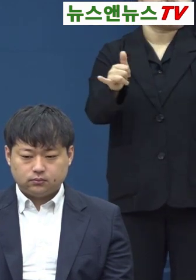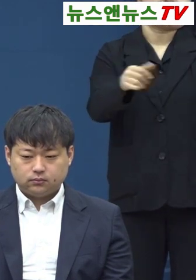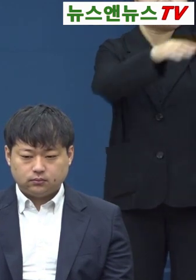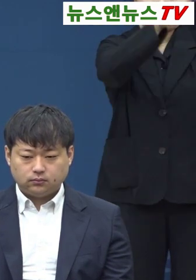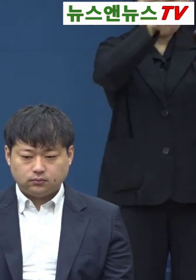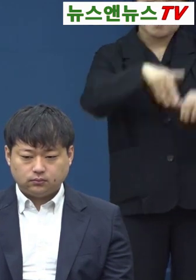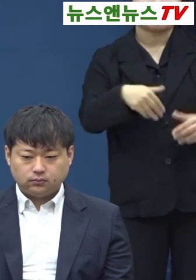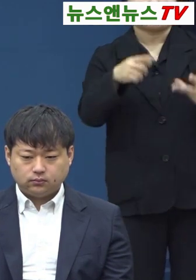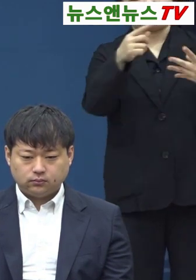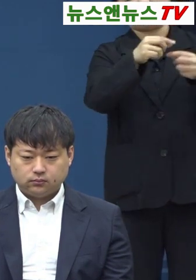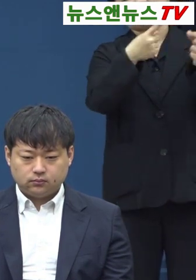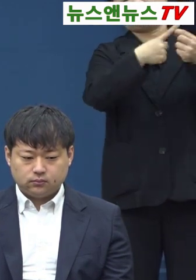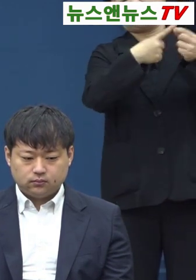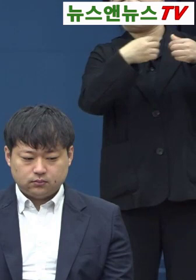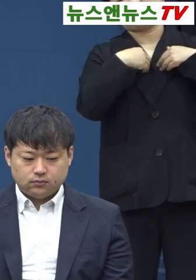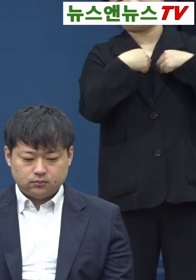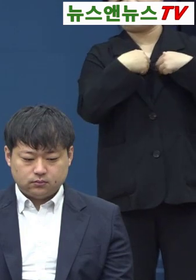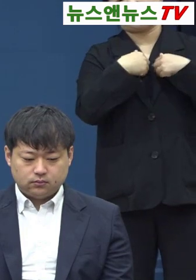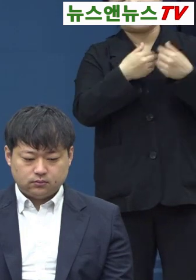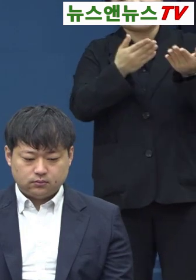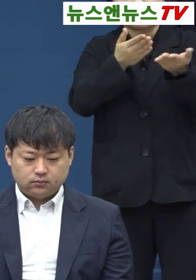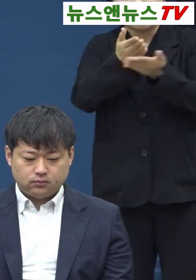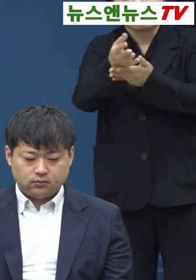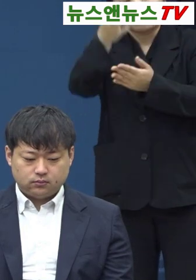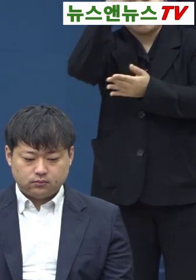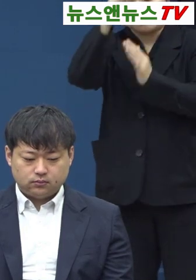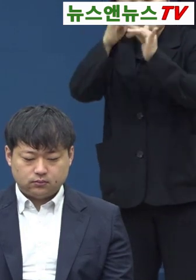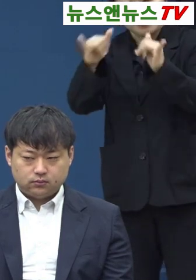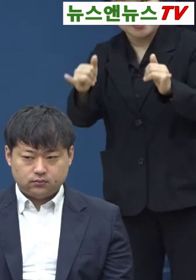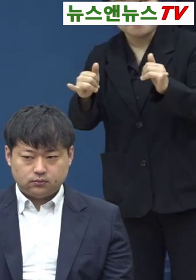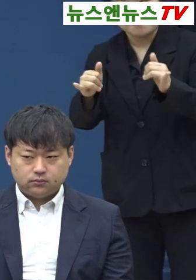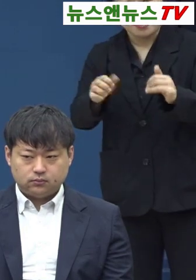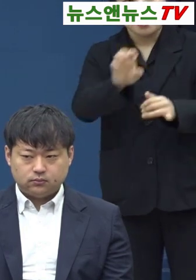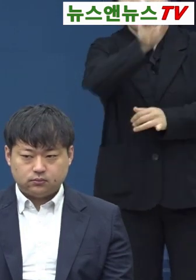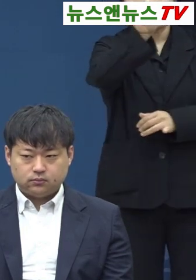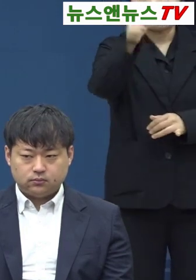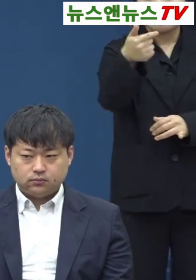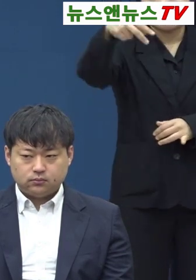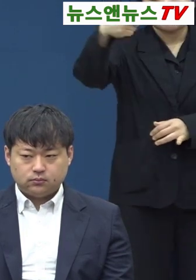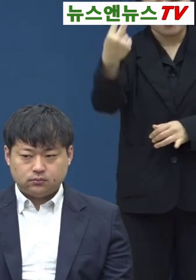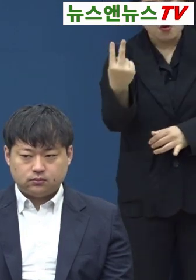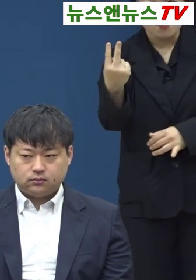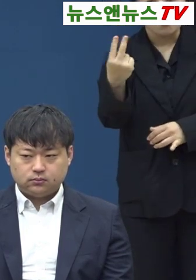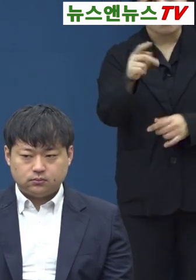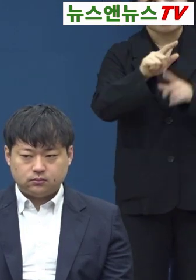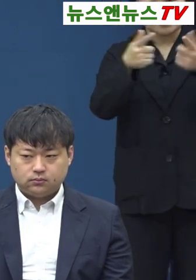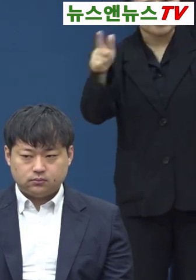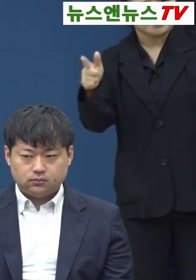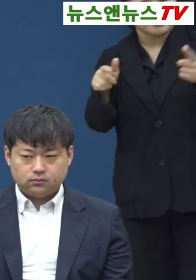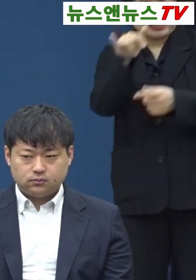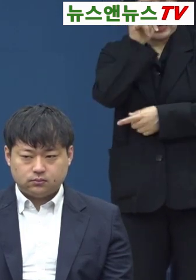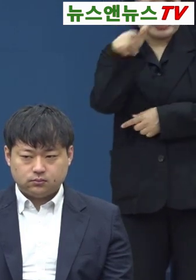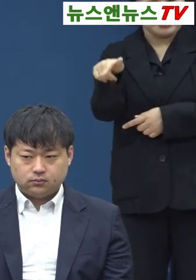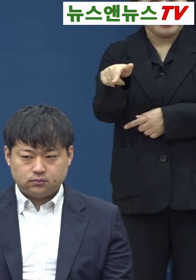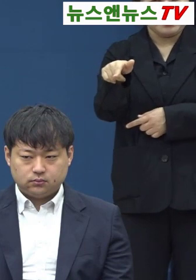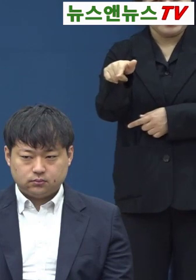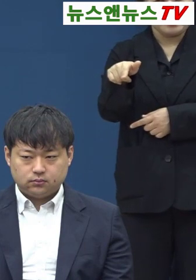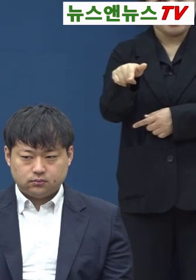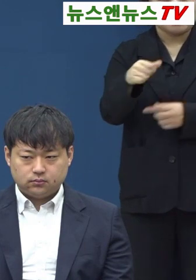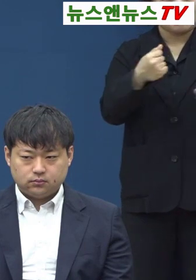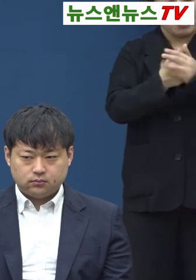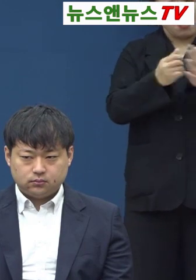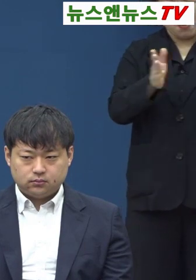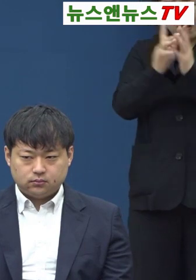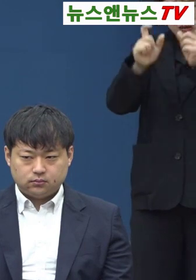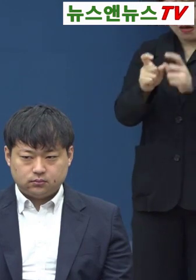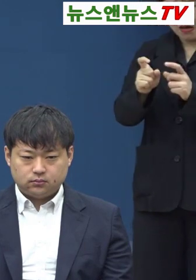거라고 봅니다. 현재까지는 전문 기술 인력이 판교 무슨 라인 있잖아요. 그러다 보니까 우리